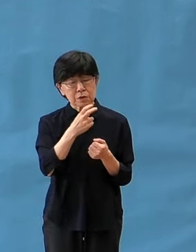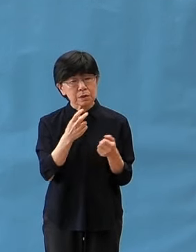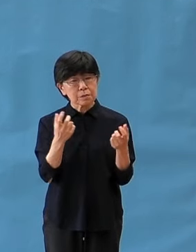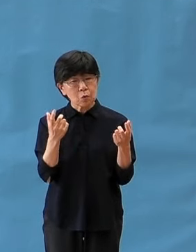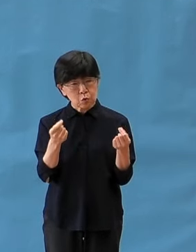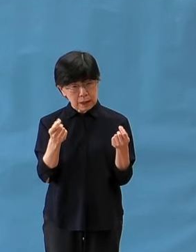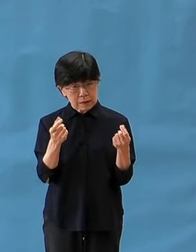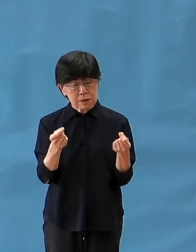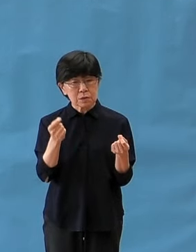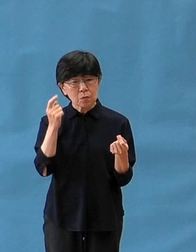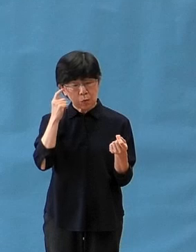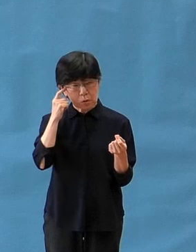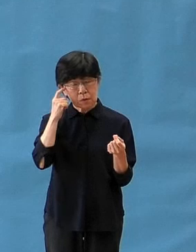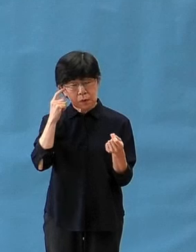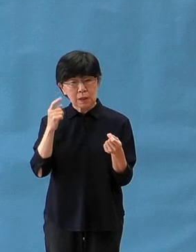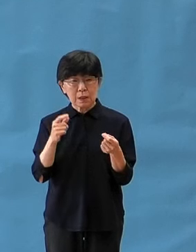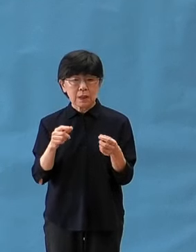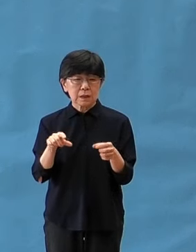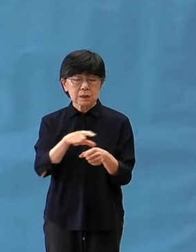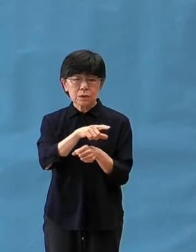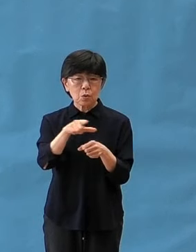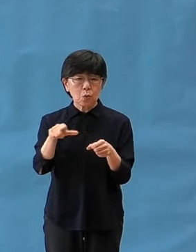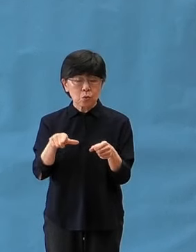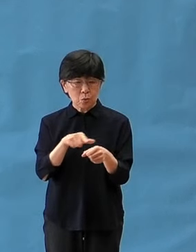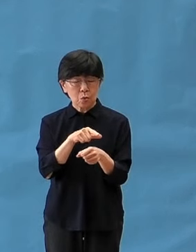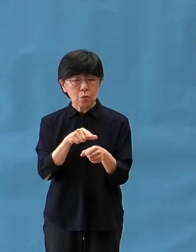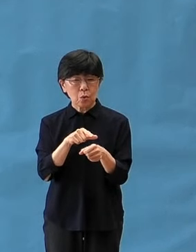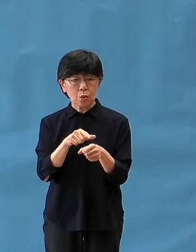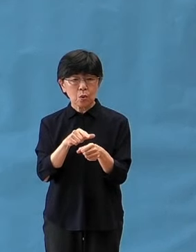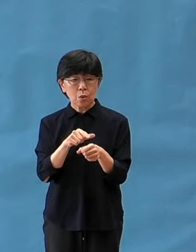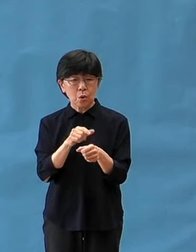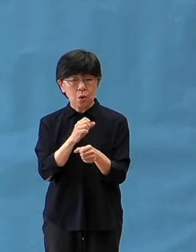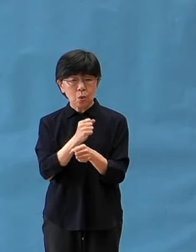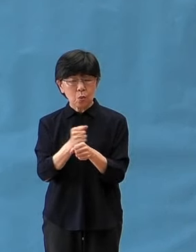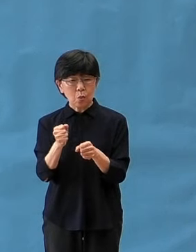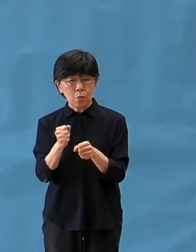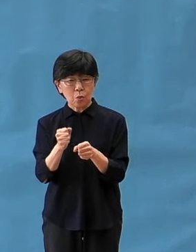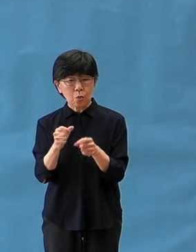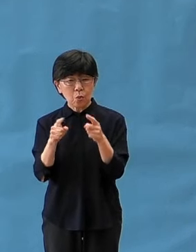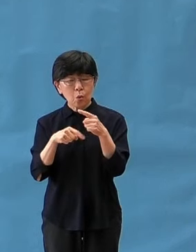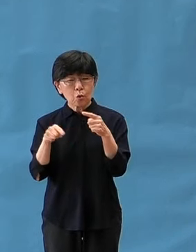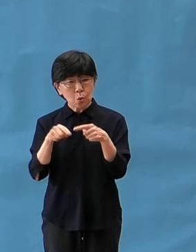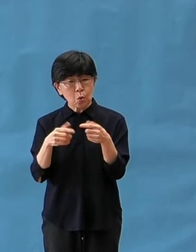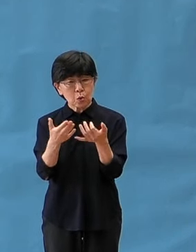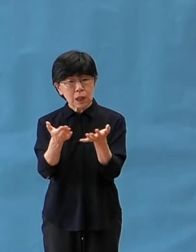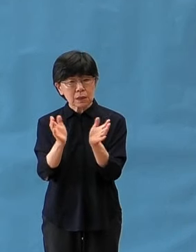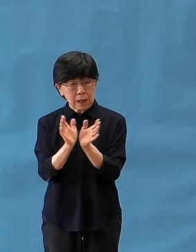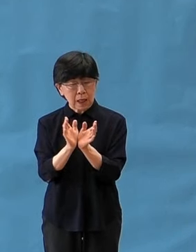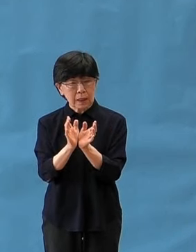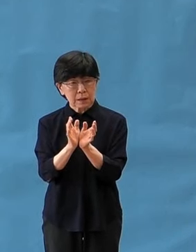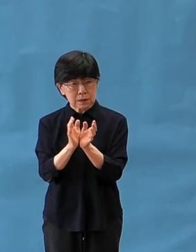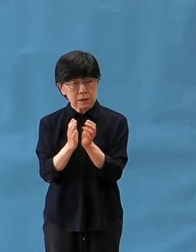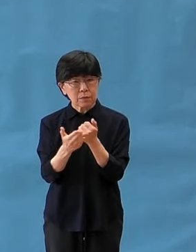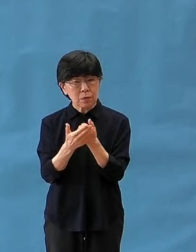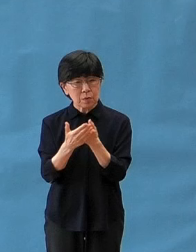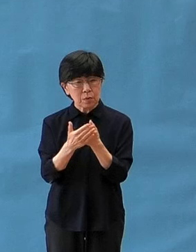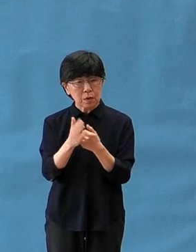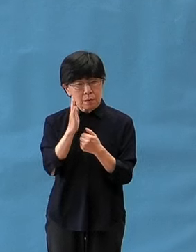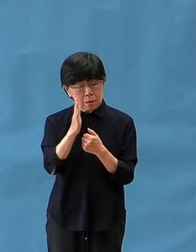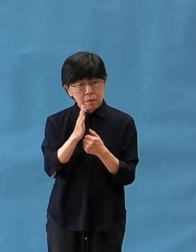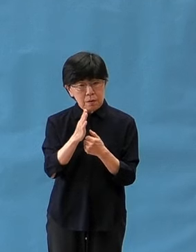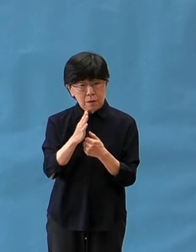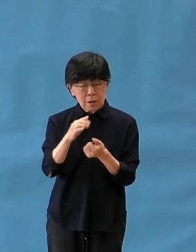けれども、地元地方公共団体に対して、まあ、具体的にこういうことをお願いしたいという話は実は受け取って、あの話はないわけです。つ